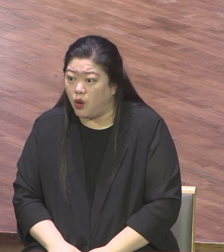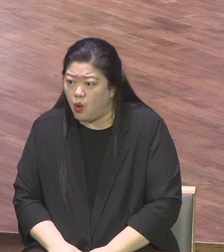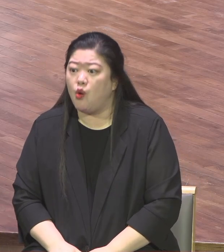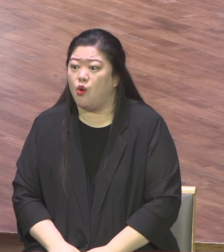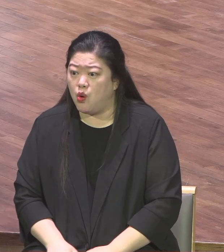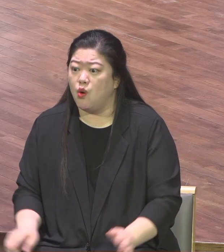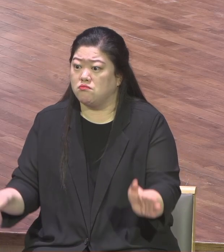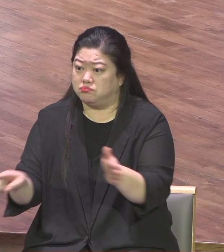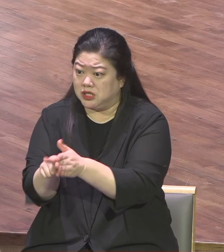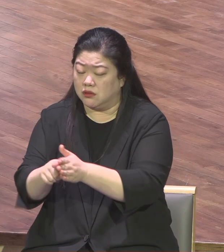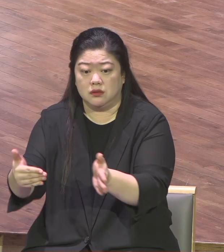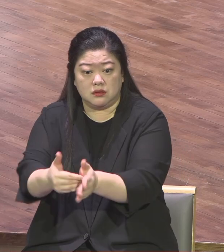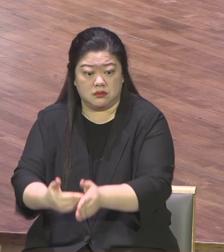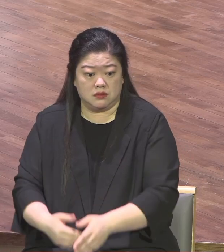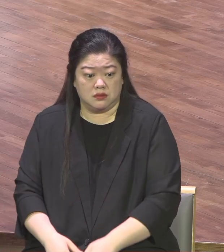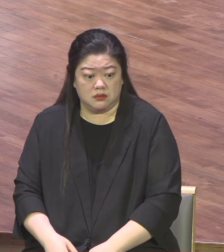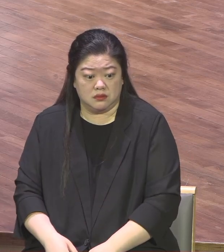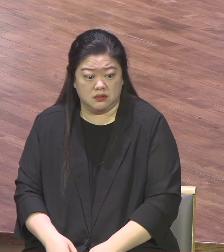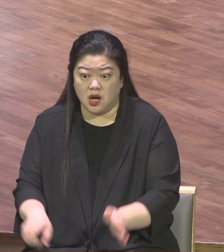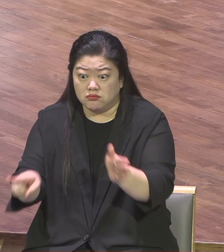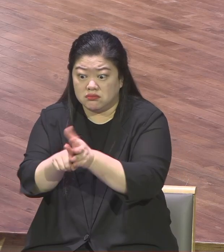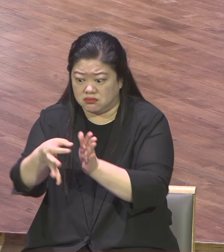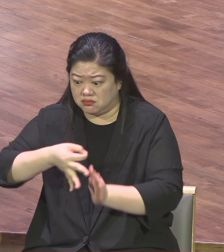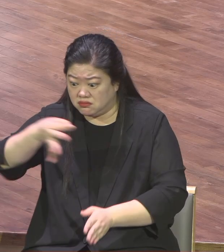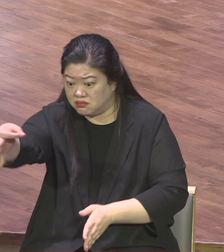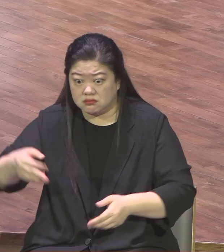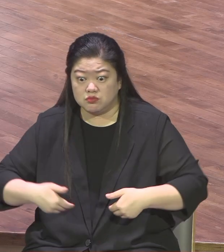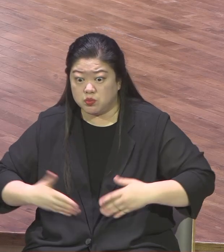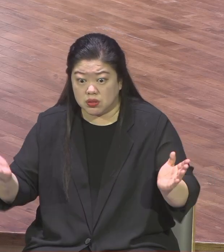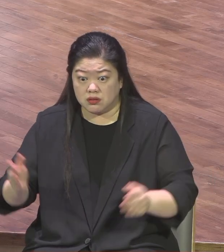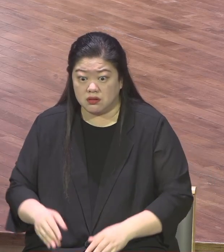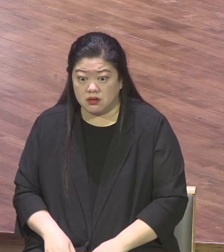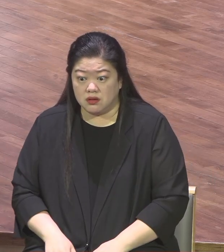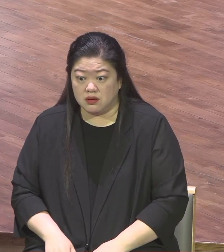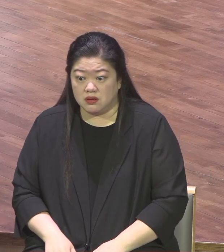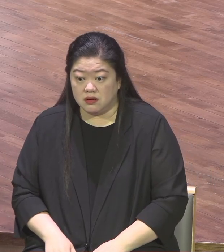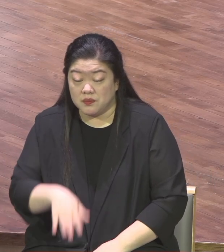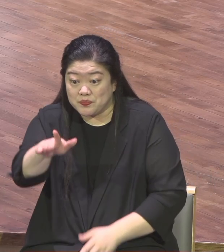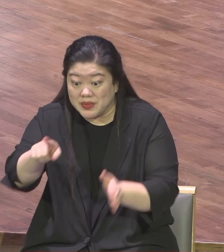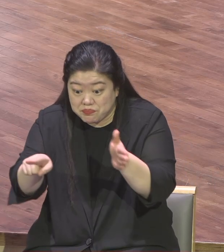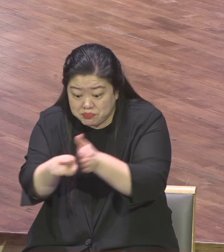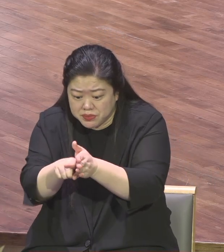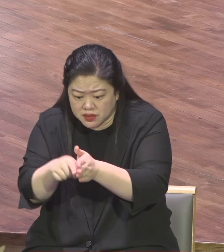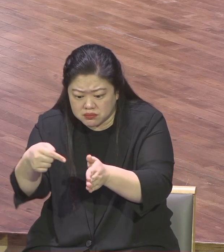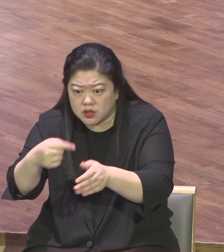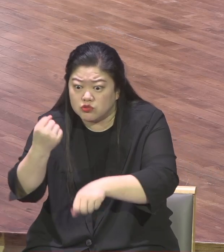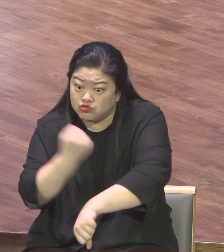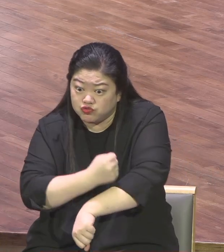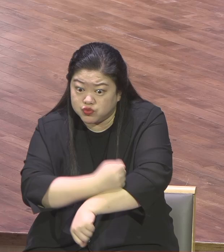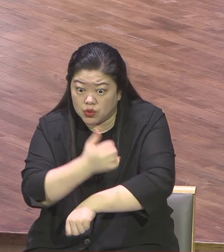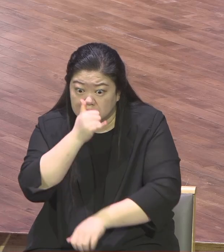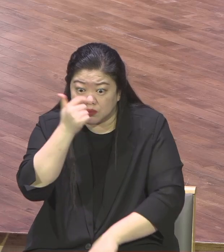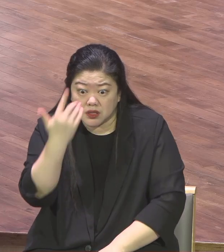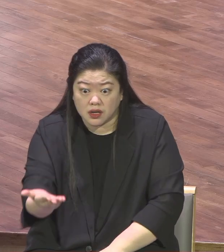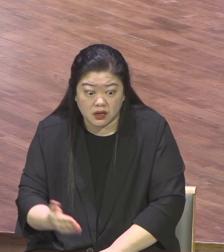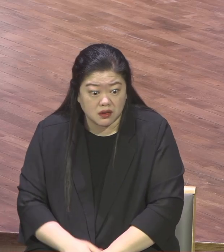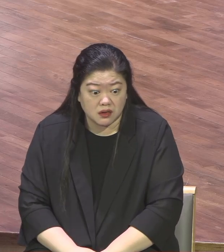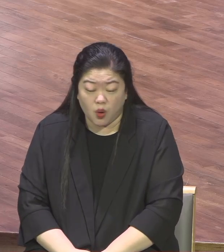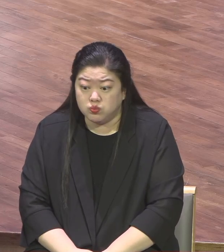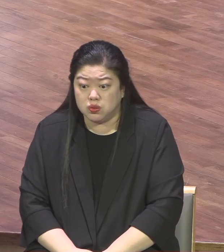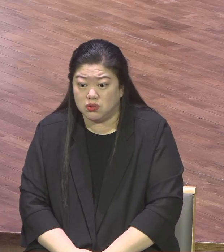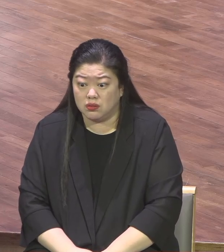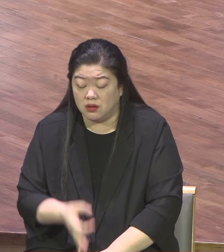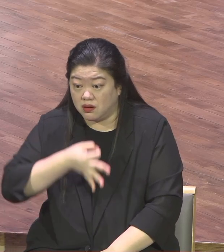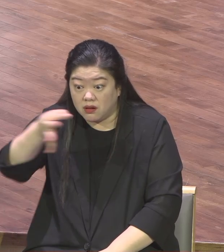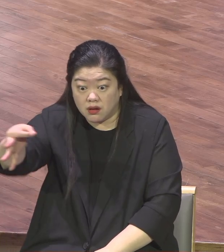요구를 합니까? 뭘 돈을 달라 합니까? 뭘 노력하라 합니까? 애쓰라 합니까? 열심히 하랍니까? 열심